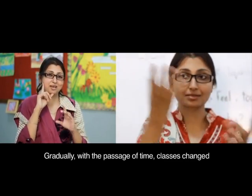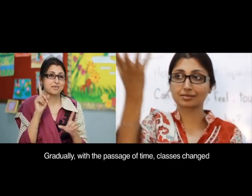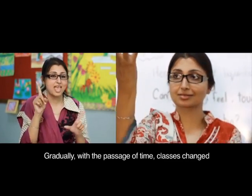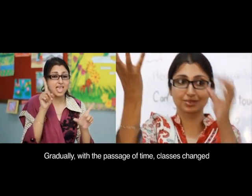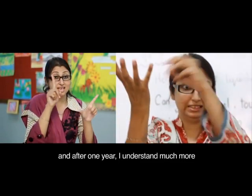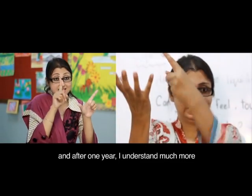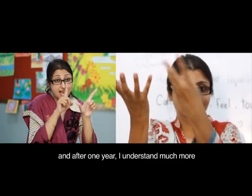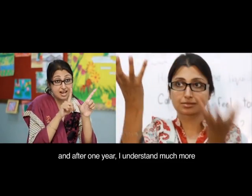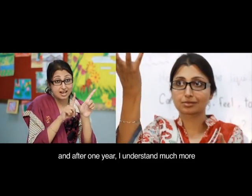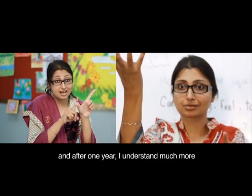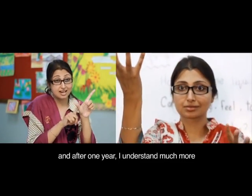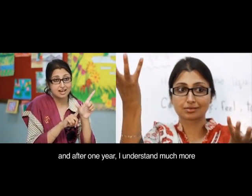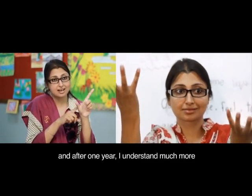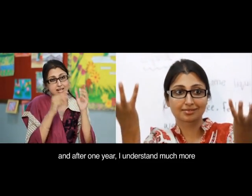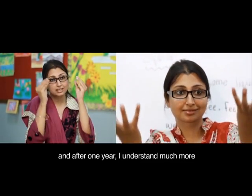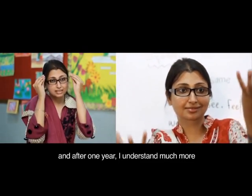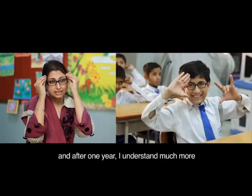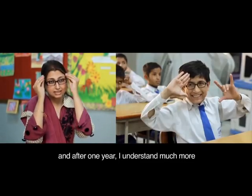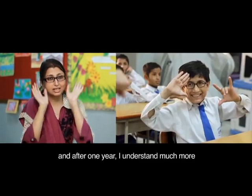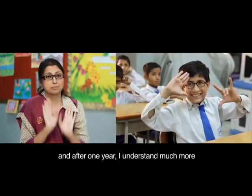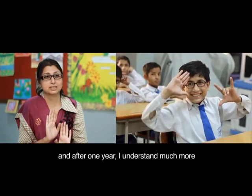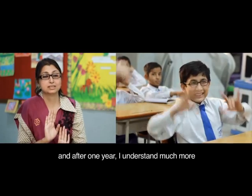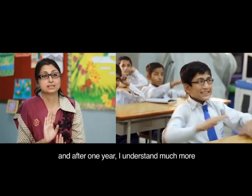और 1 साल के अरसे में मैं सब कुछ समझ गई।